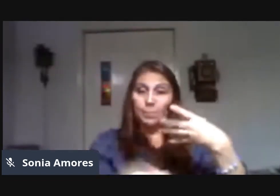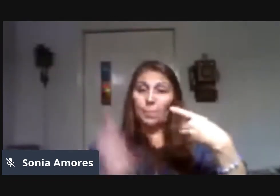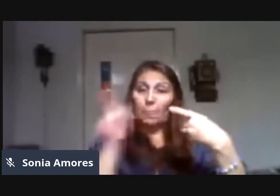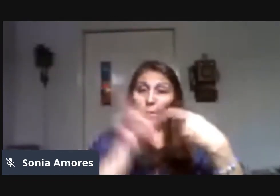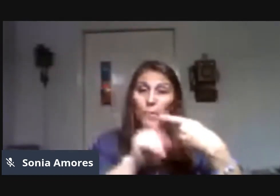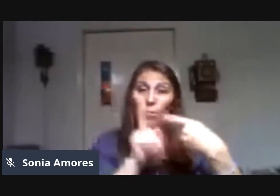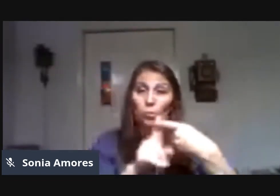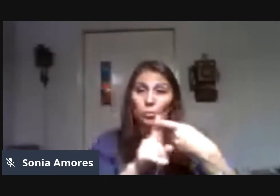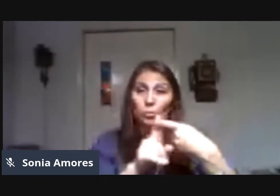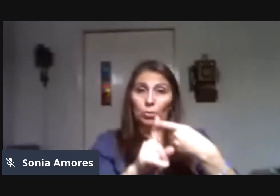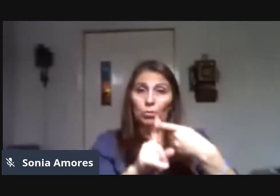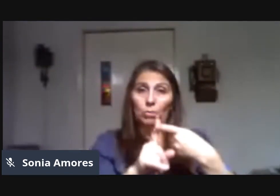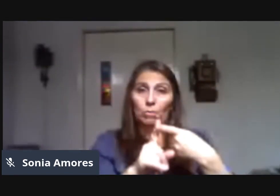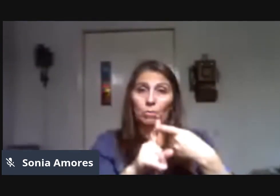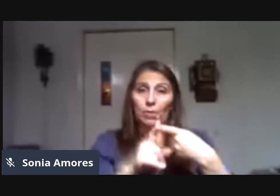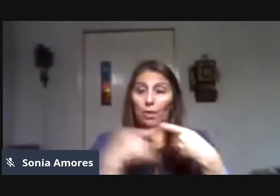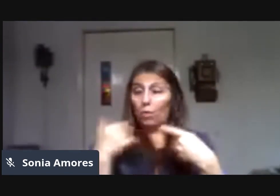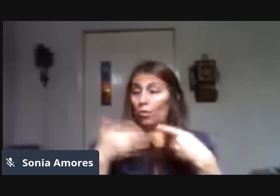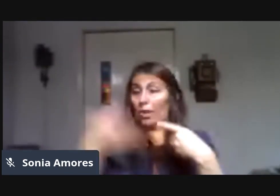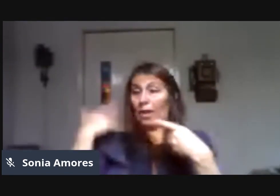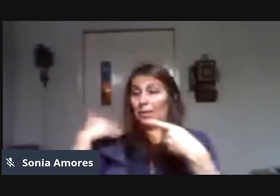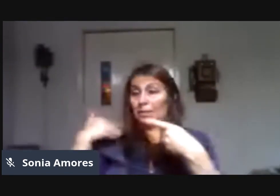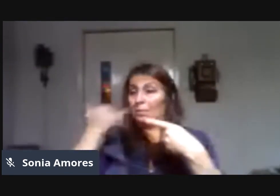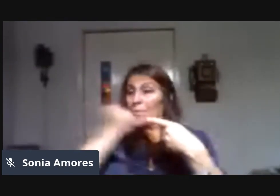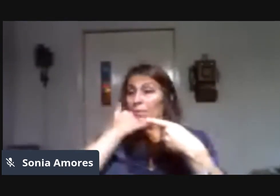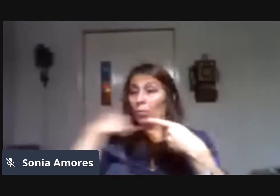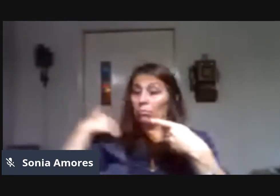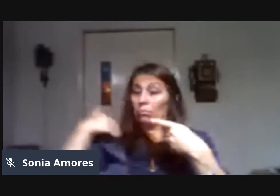para enfrentar lo que viene sucediendo,